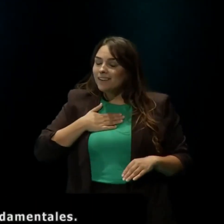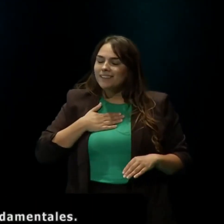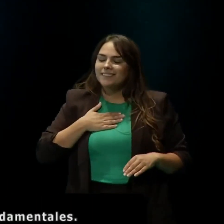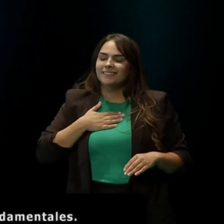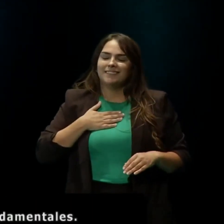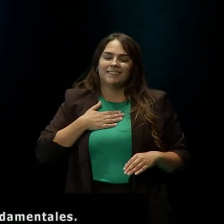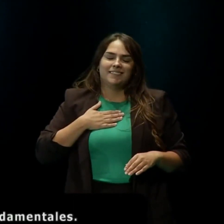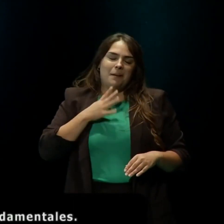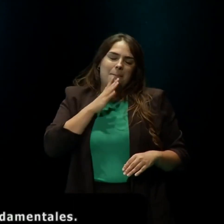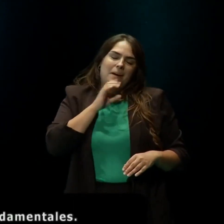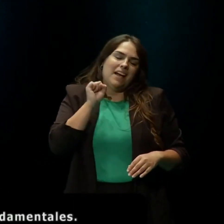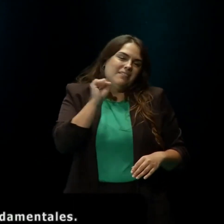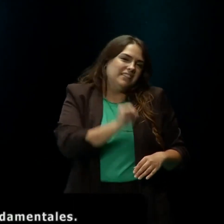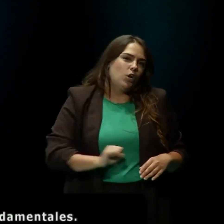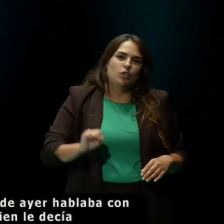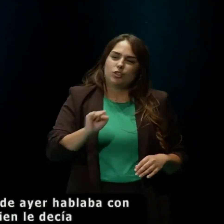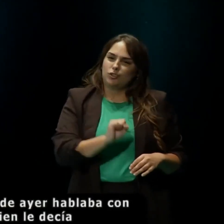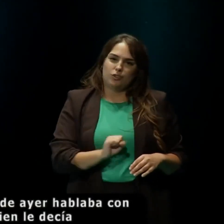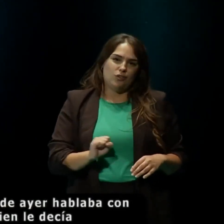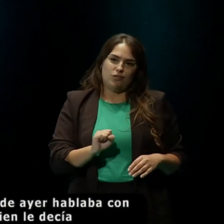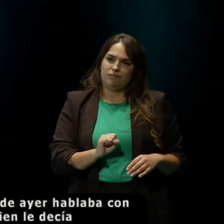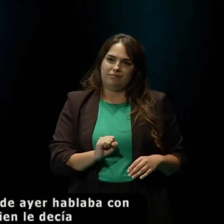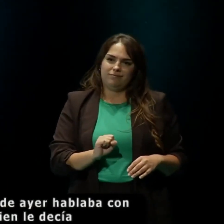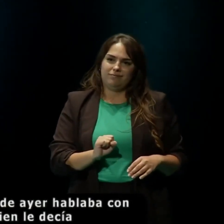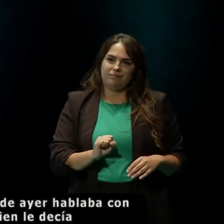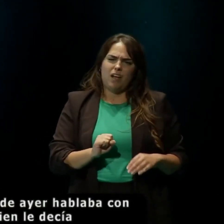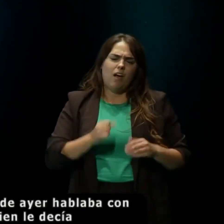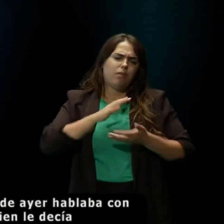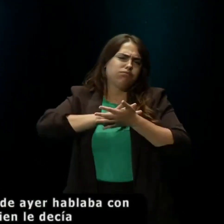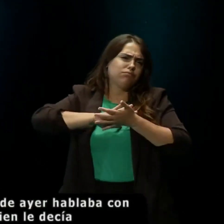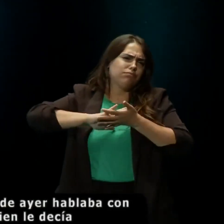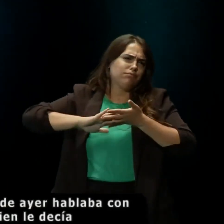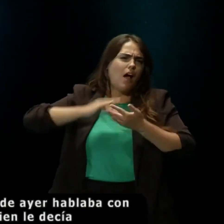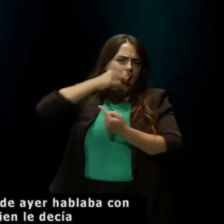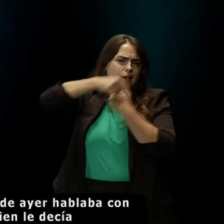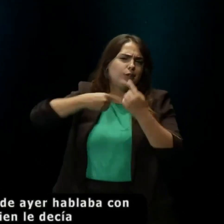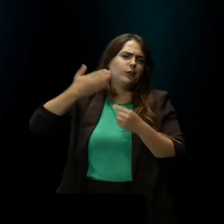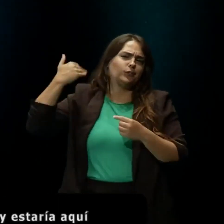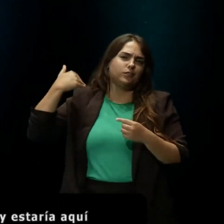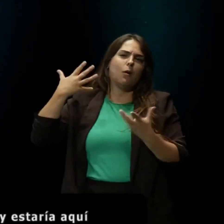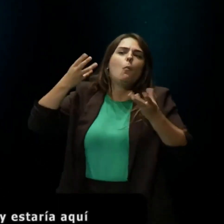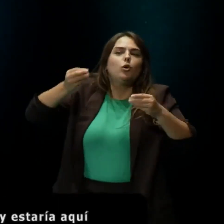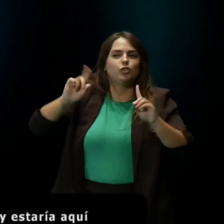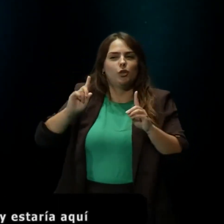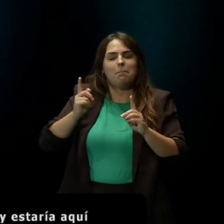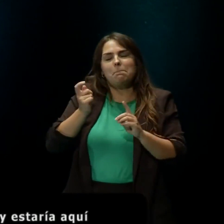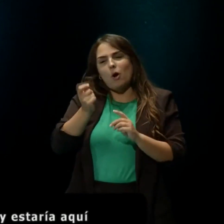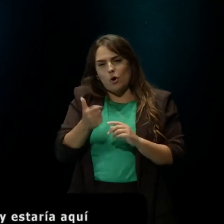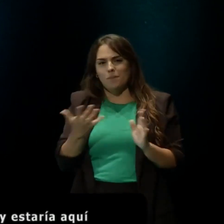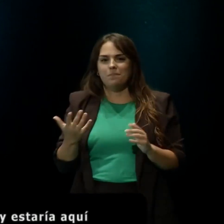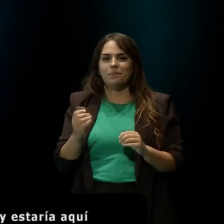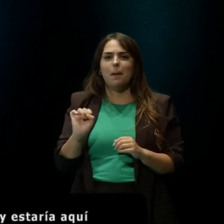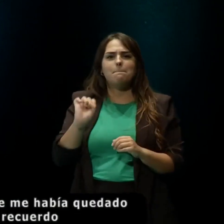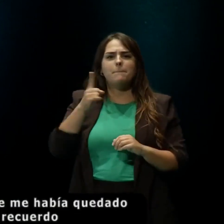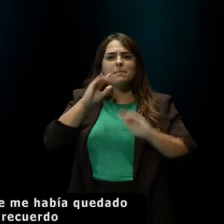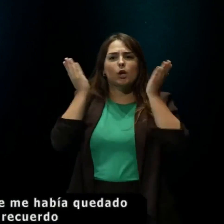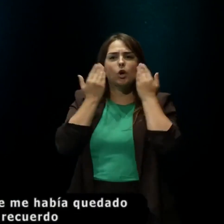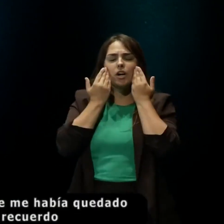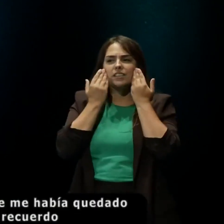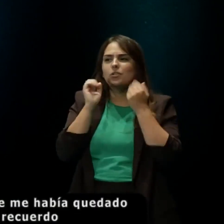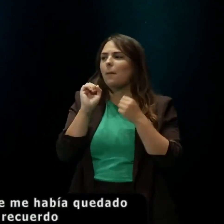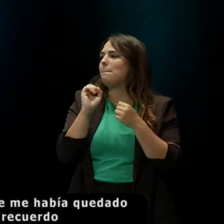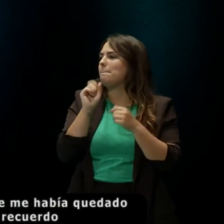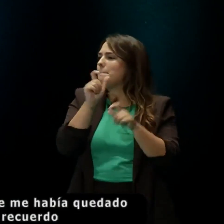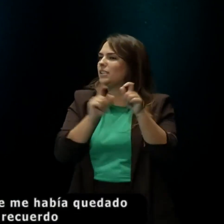era espectacular, me había quedado el recuerdo hace muchos años, bueno, unos cuantos años, no tantos, del primer congreso de personas sordas a